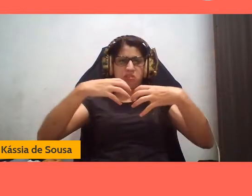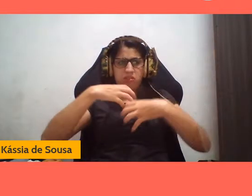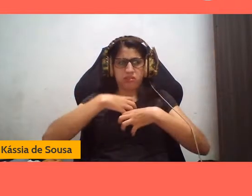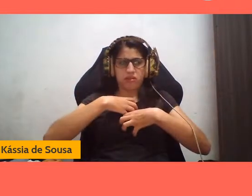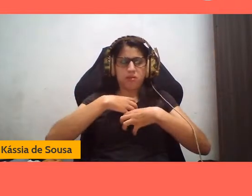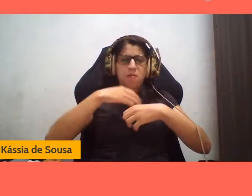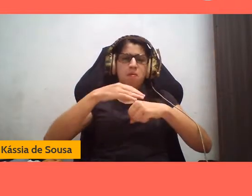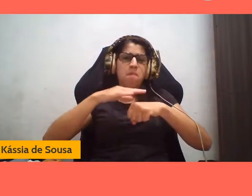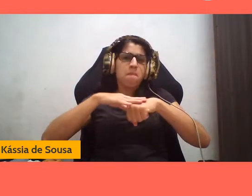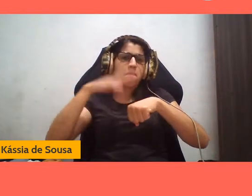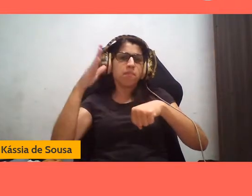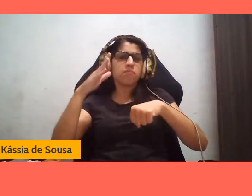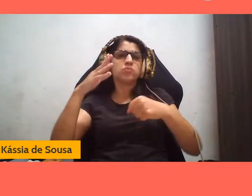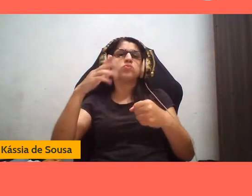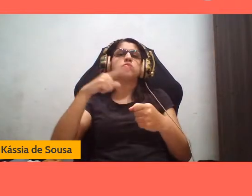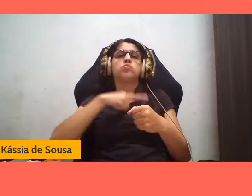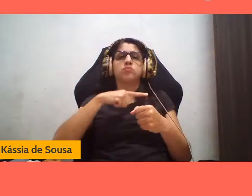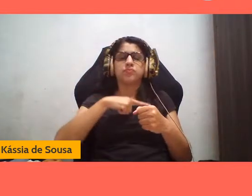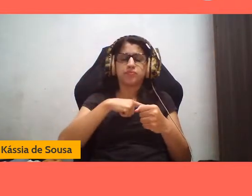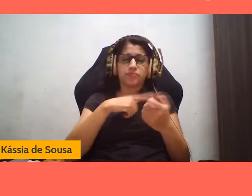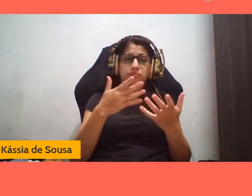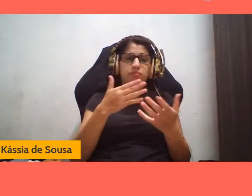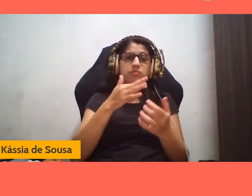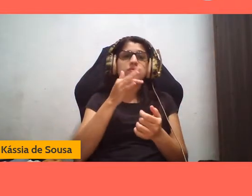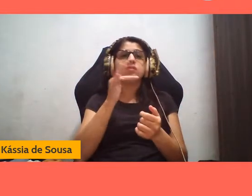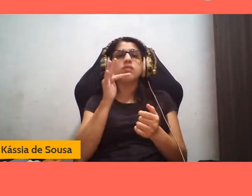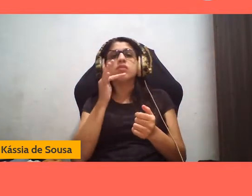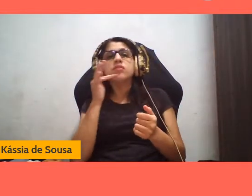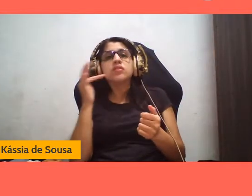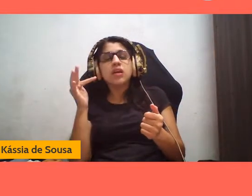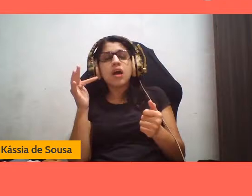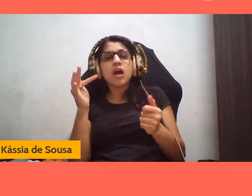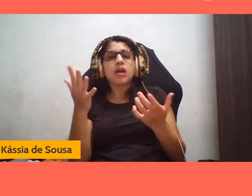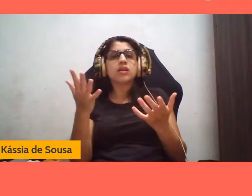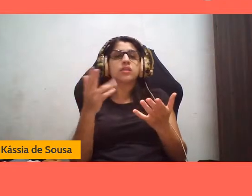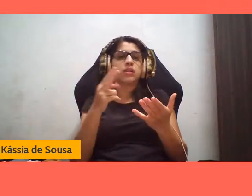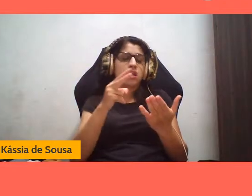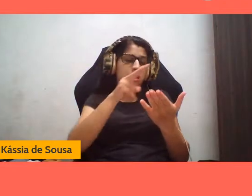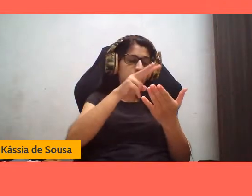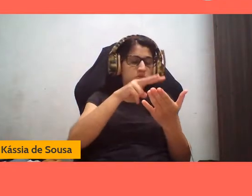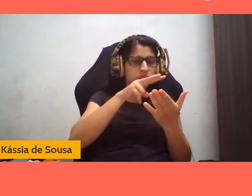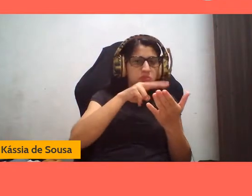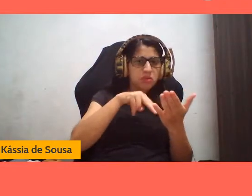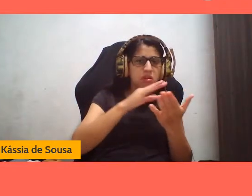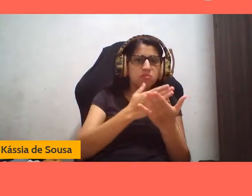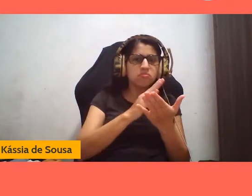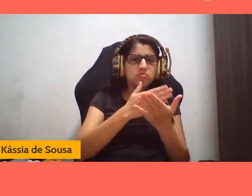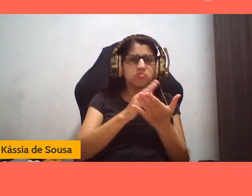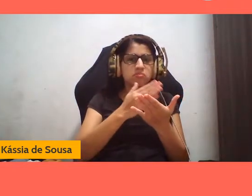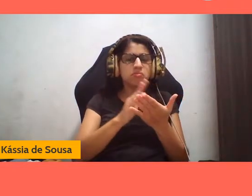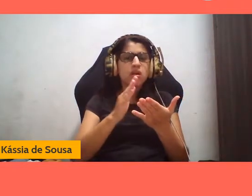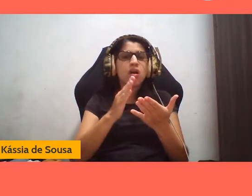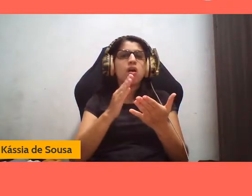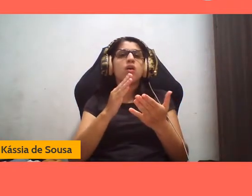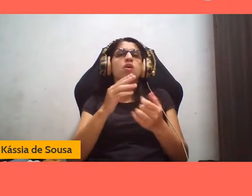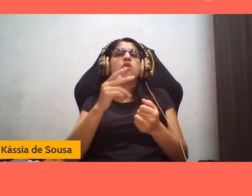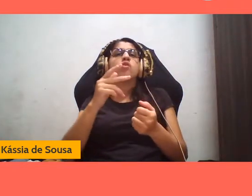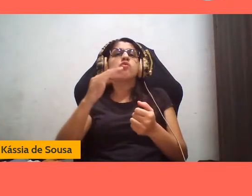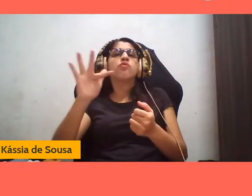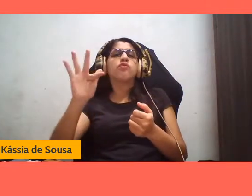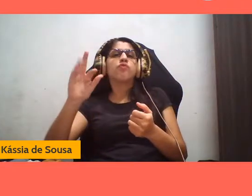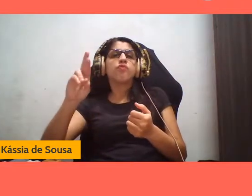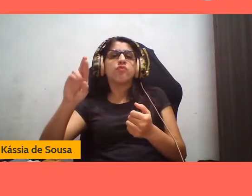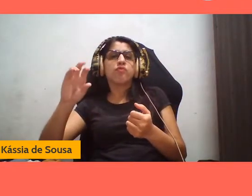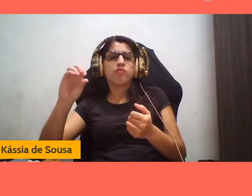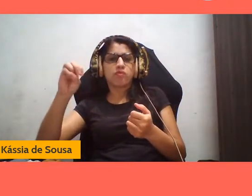Paulo Freire, por influência da sua leitura ou da obra de Fromm. Eu